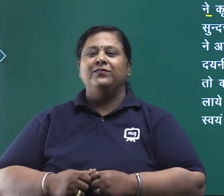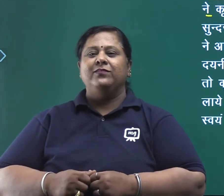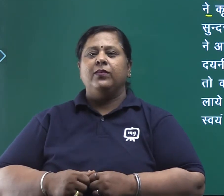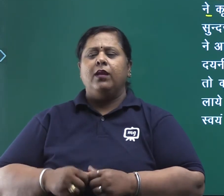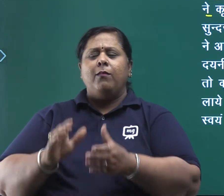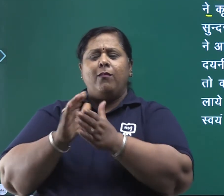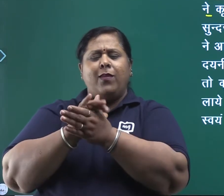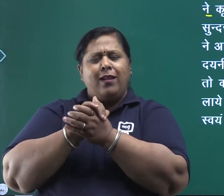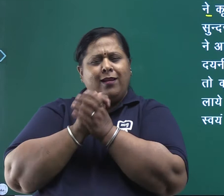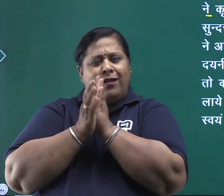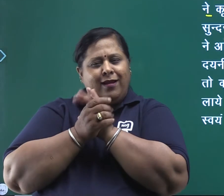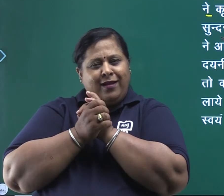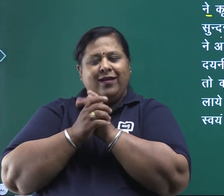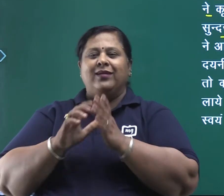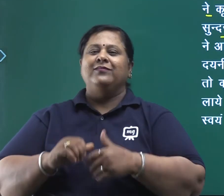मिलन का